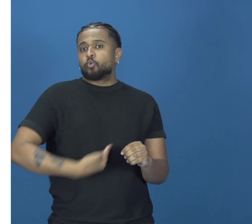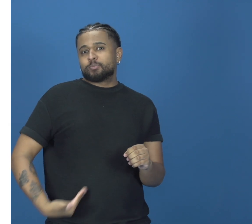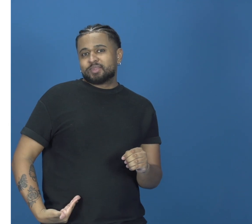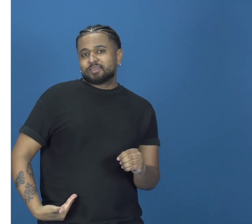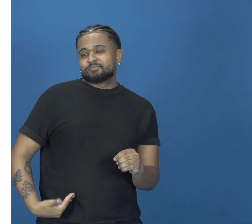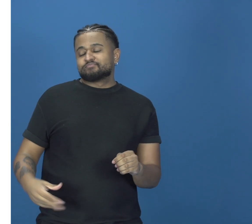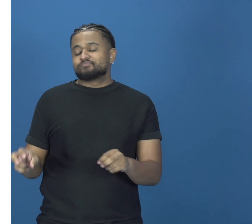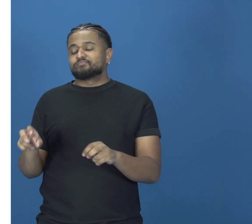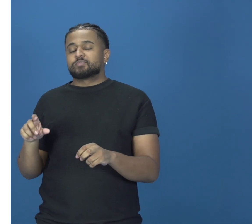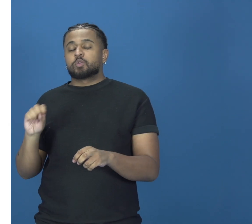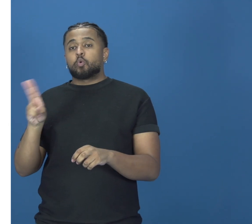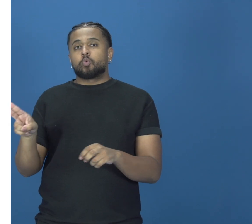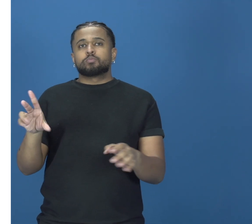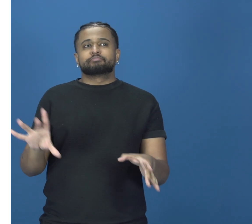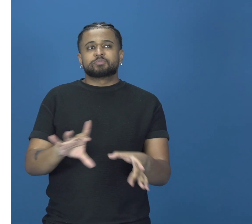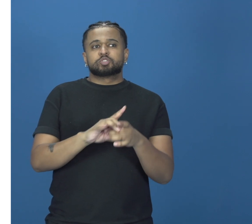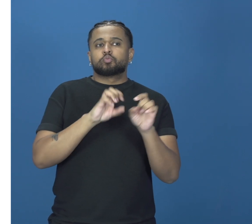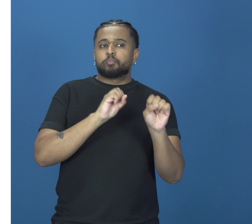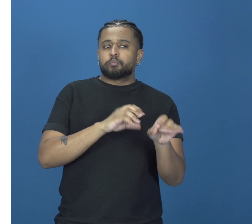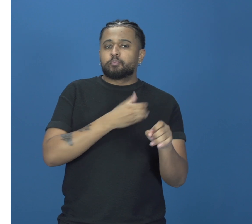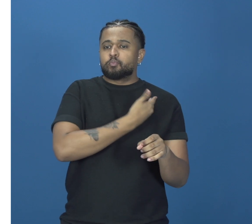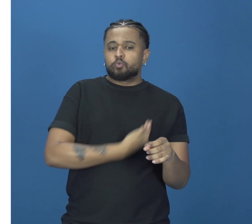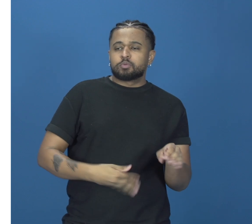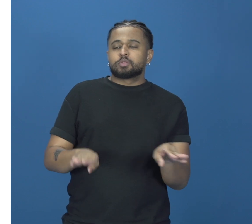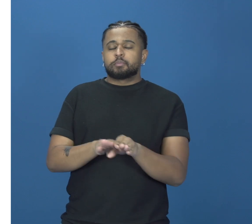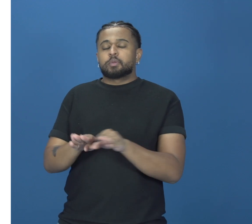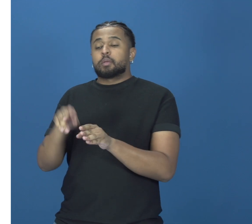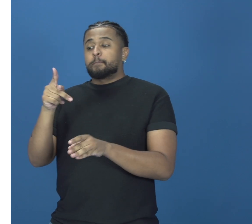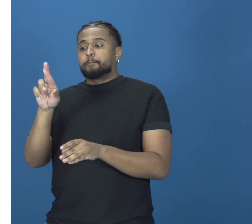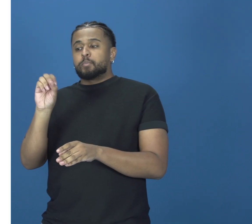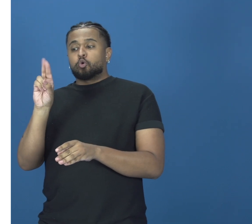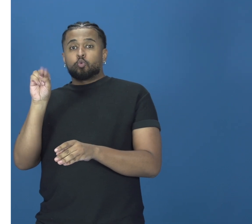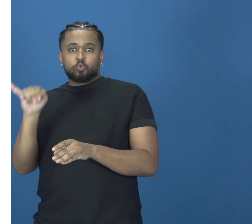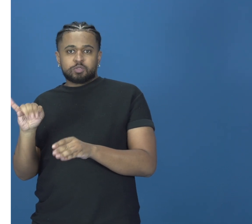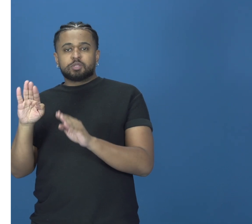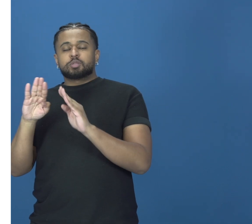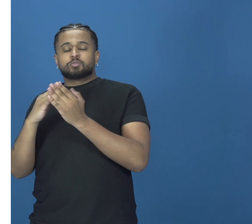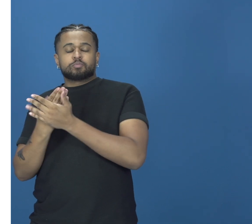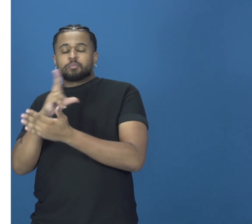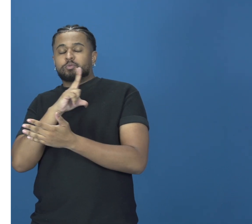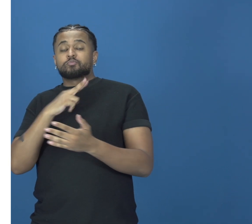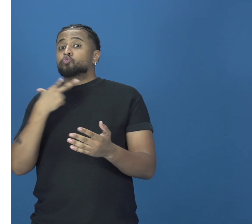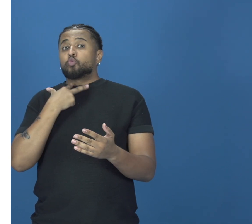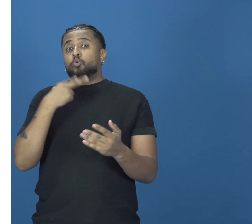uma instituição de ensino público e o gozo de benefícios do ProUni em instituição